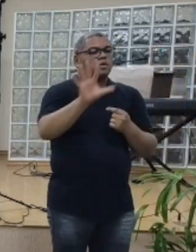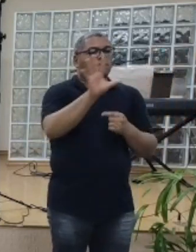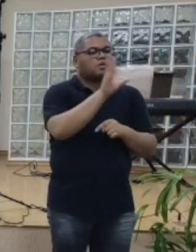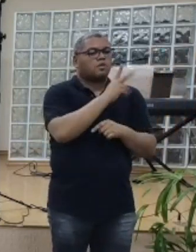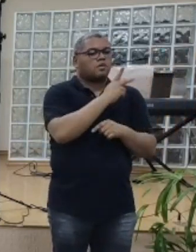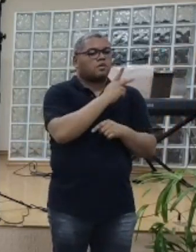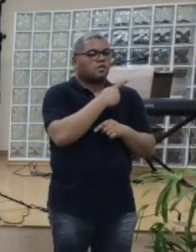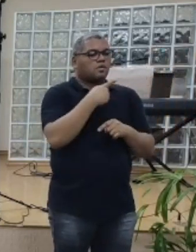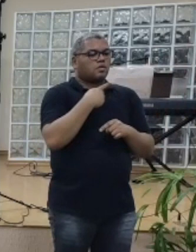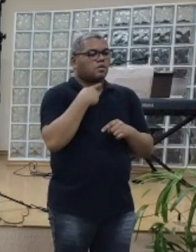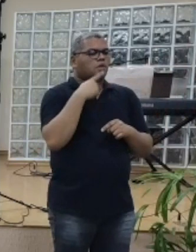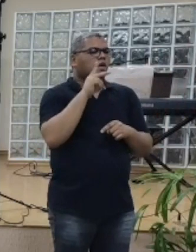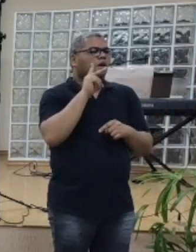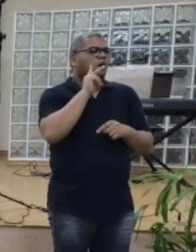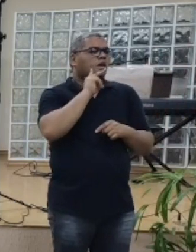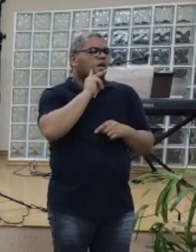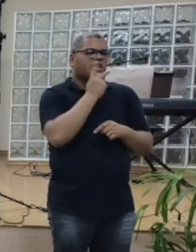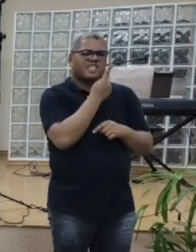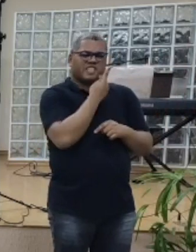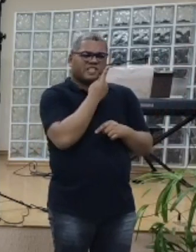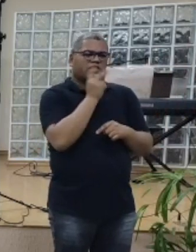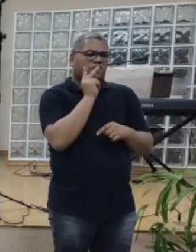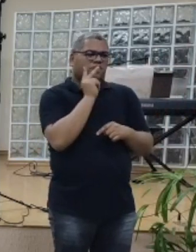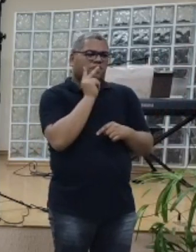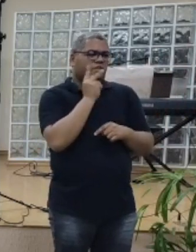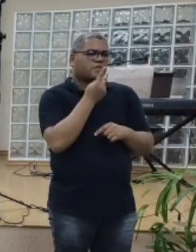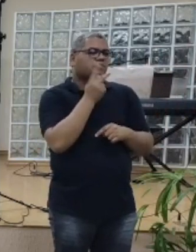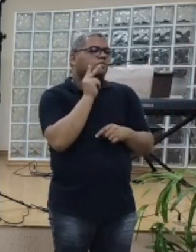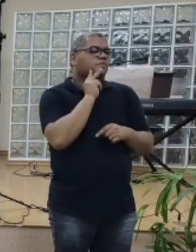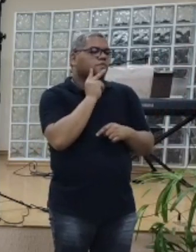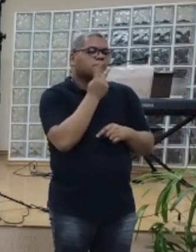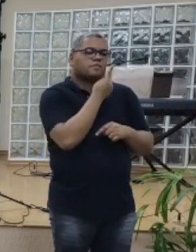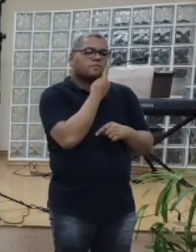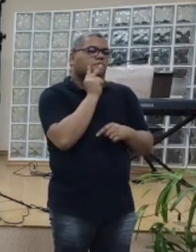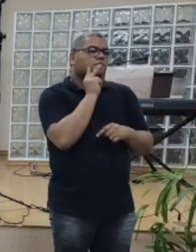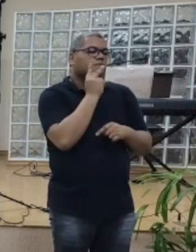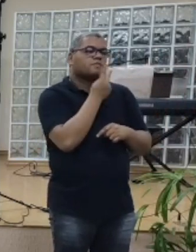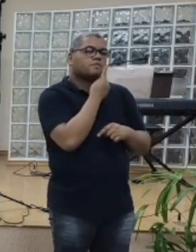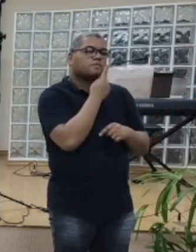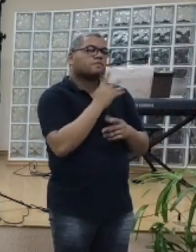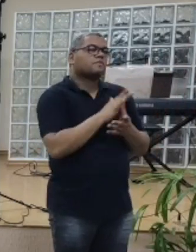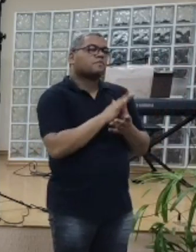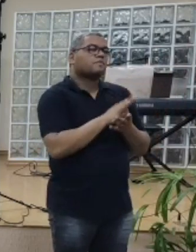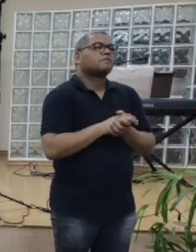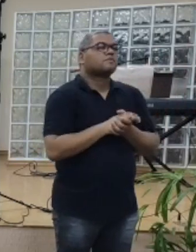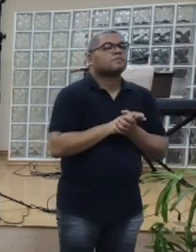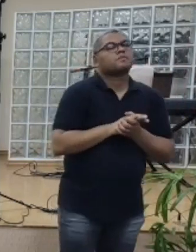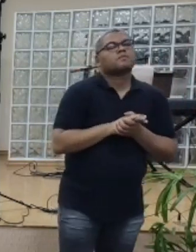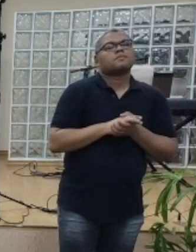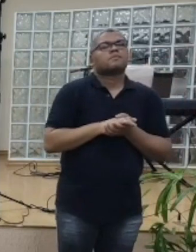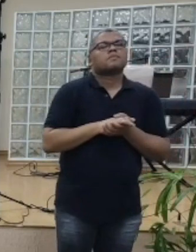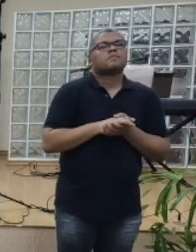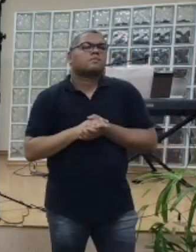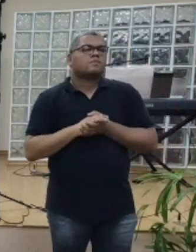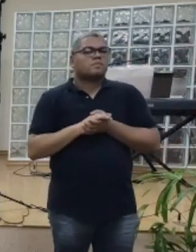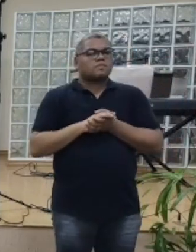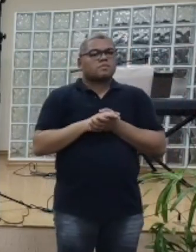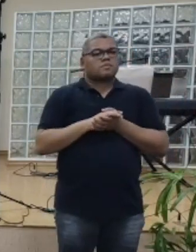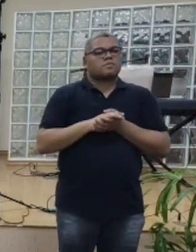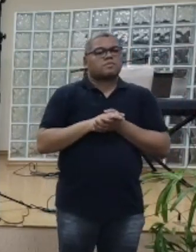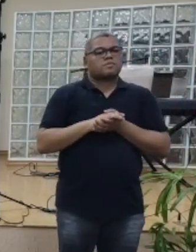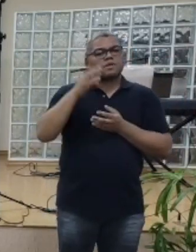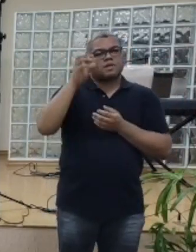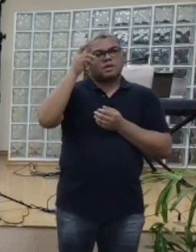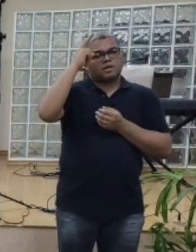que o menino está nos Estados Unidos estudando e manda um telegrama, porque ele está meio sem